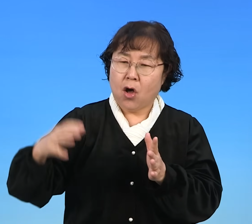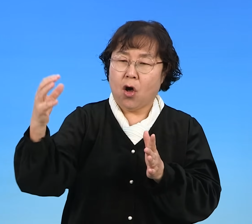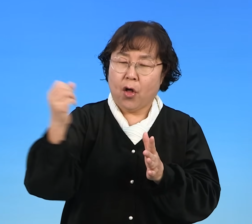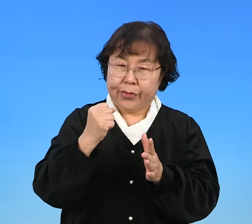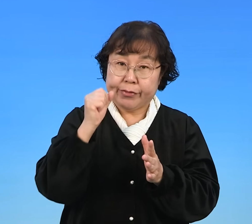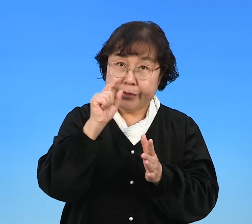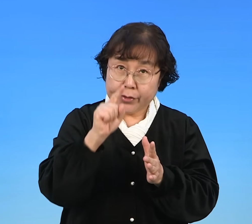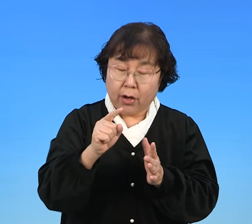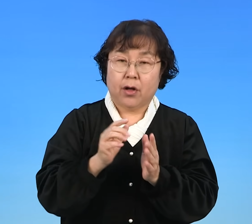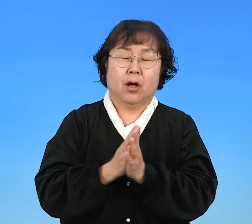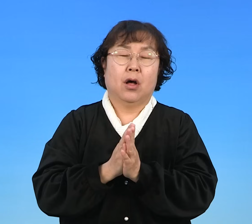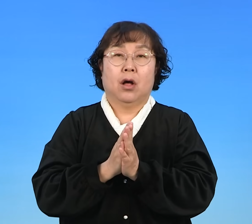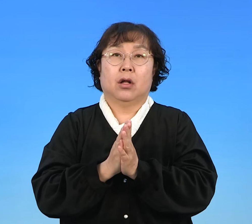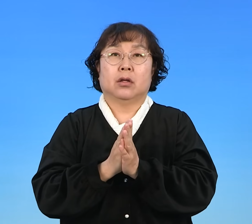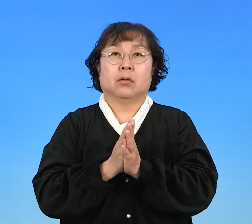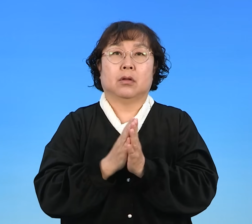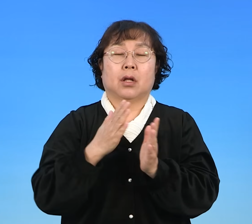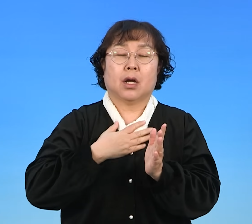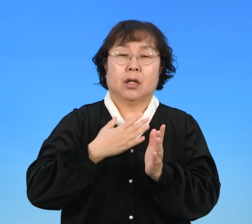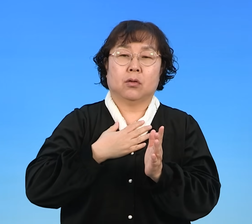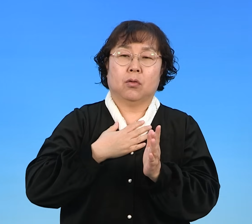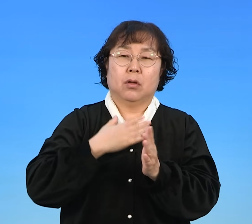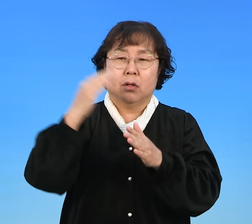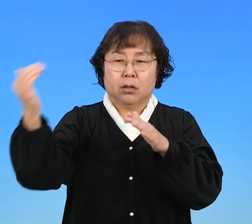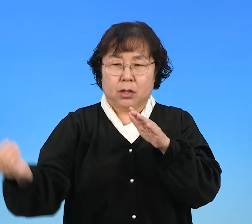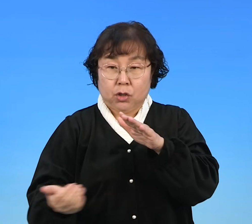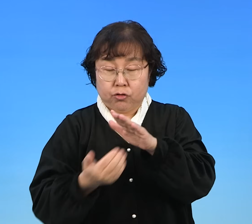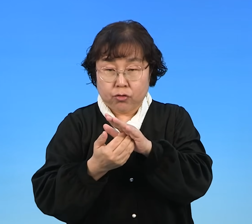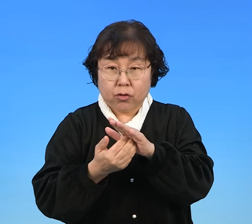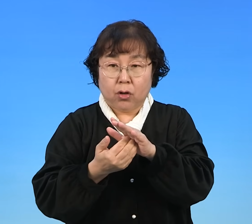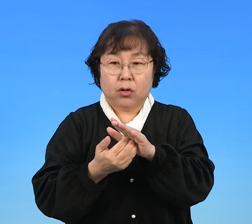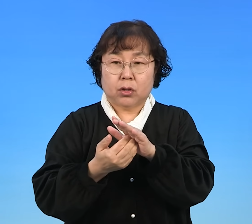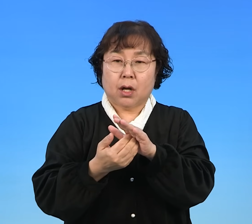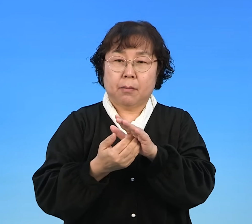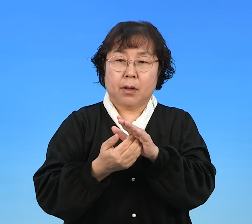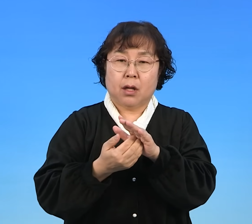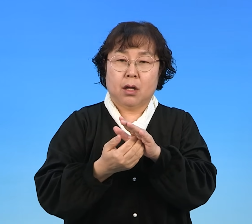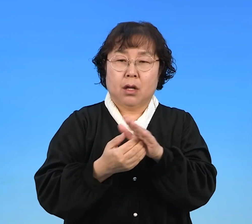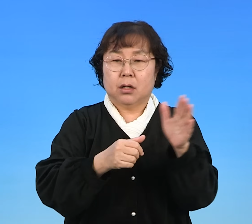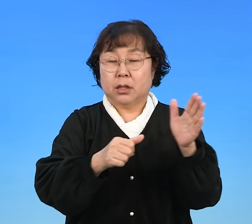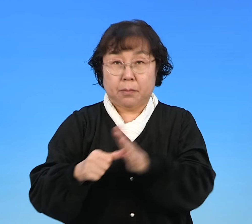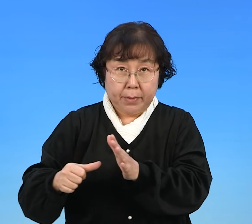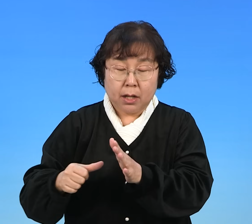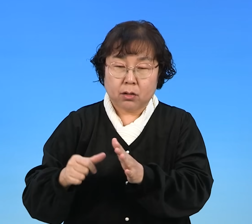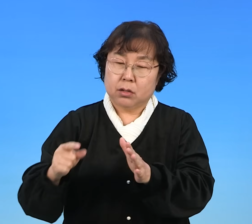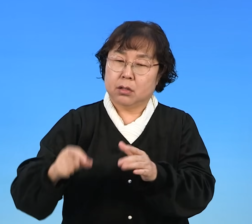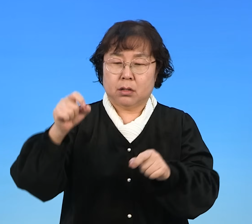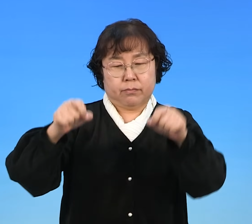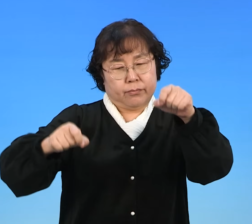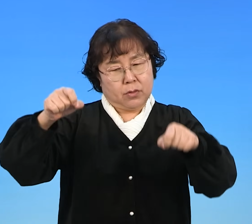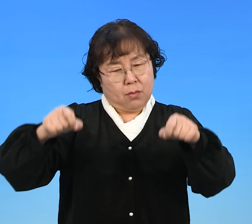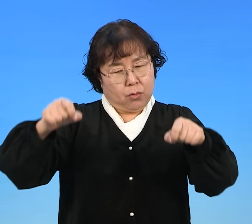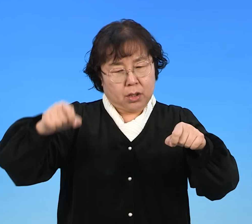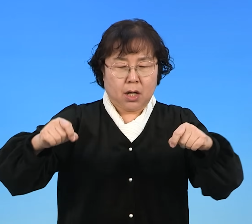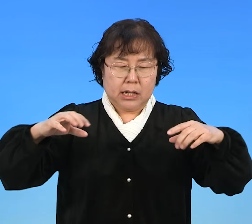얻은 것, 놓친 것과 이룬 것, 저울질 해보니 자랑할 게 별로